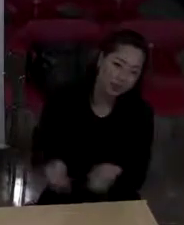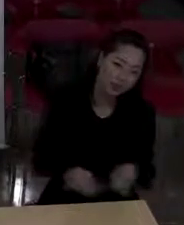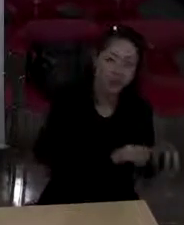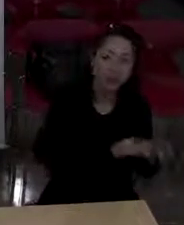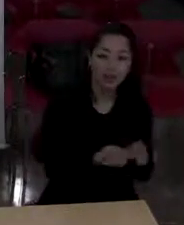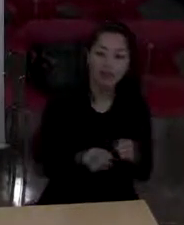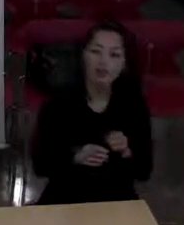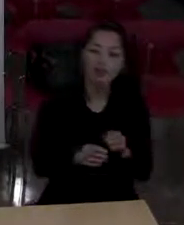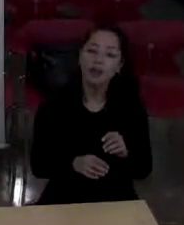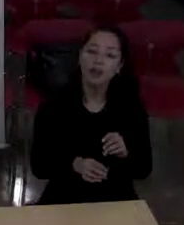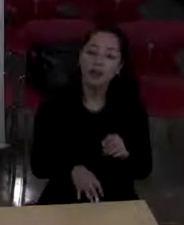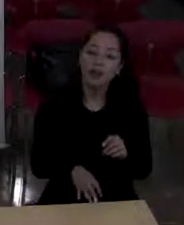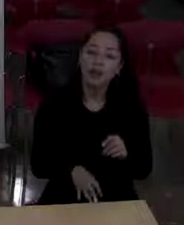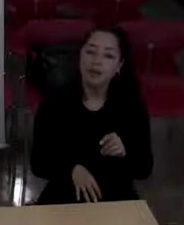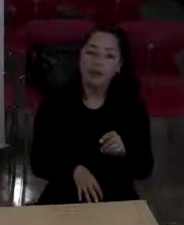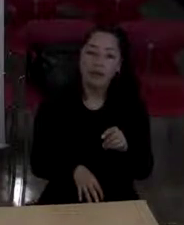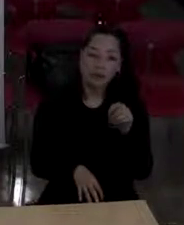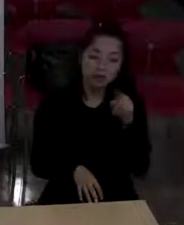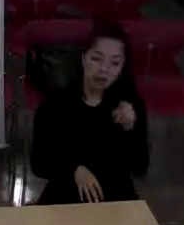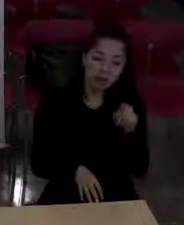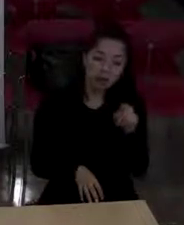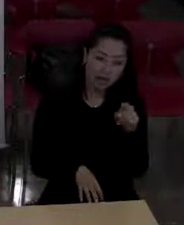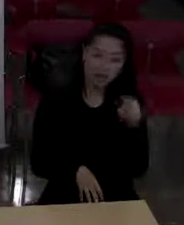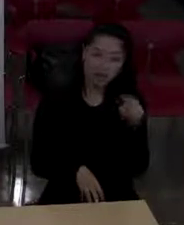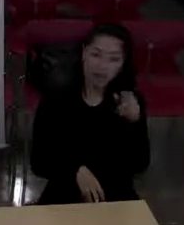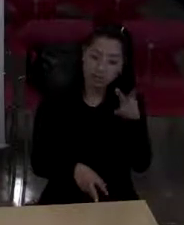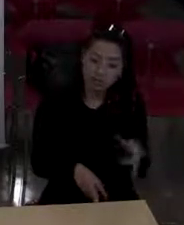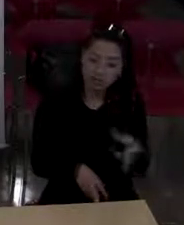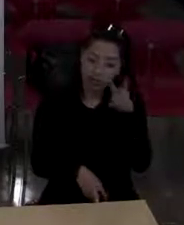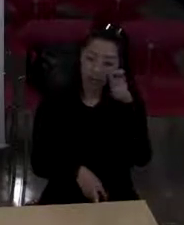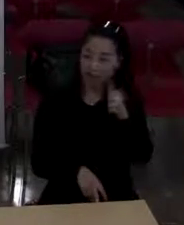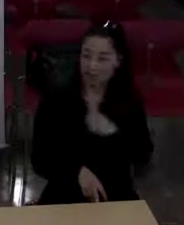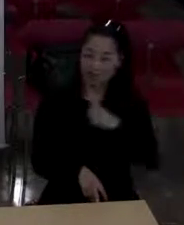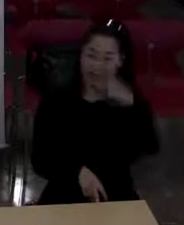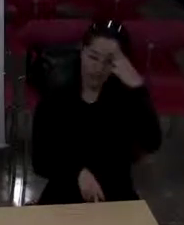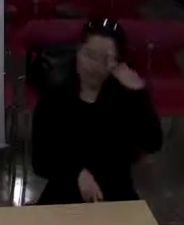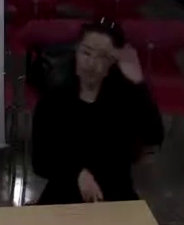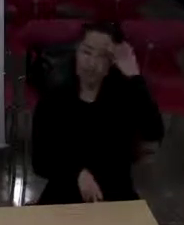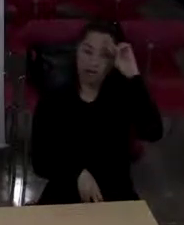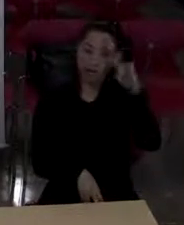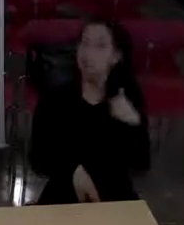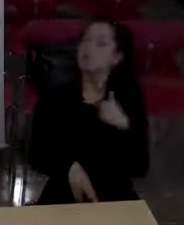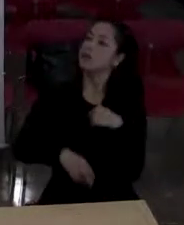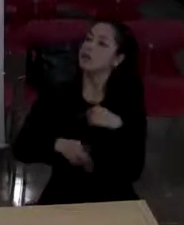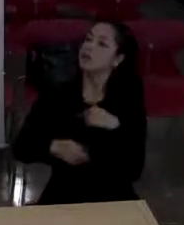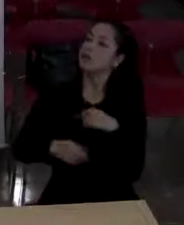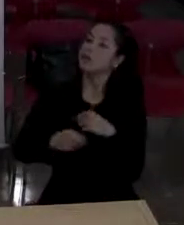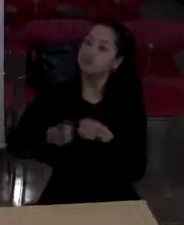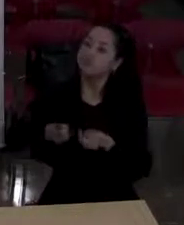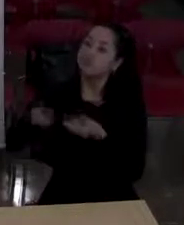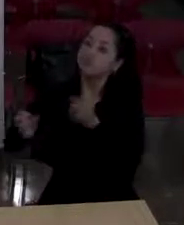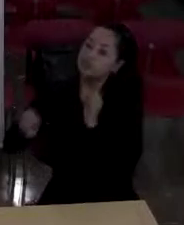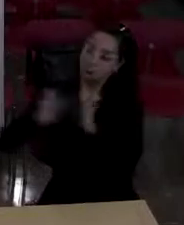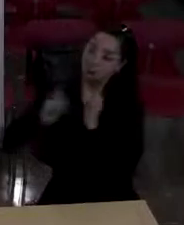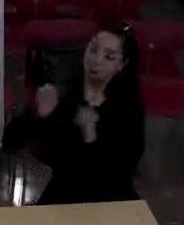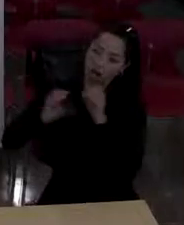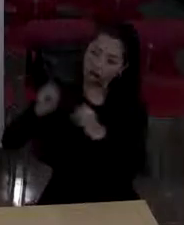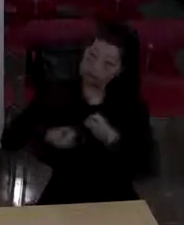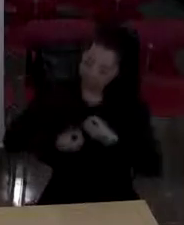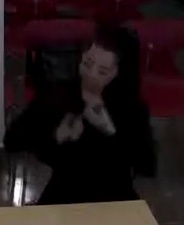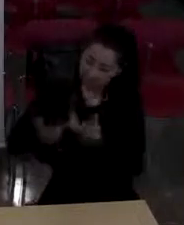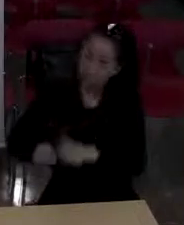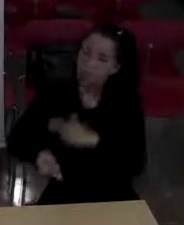evento en ausencia de la situación en que fueron percibidos. Entonces, ya tenemos un recorrido avanzado en este desarrollo y ya tenemos